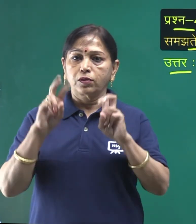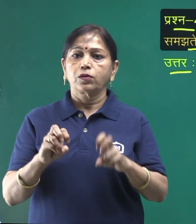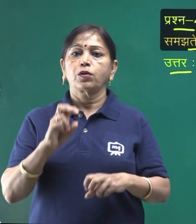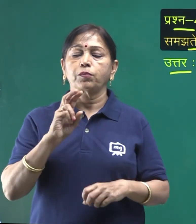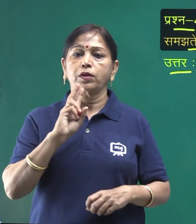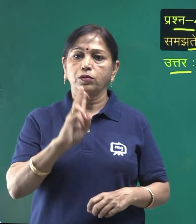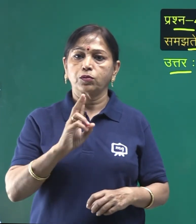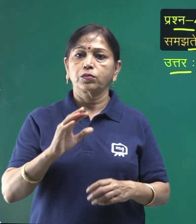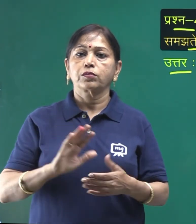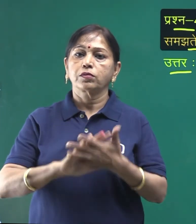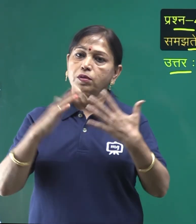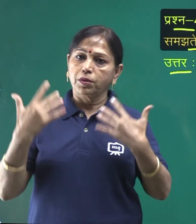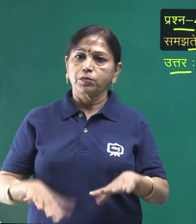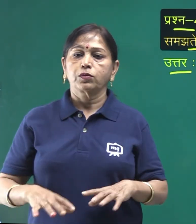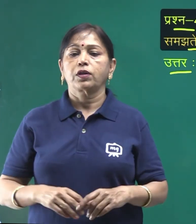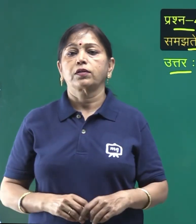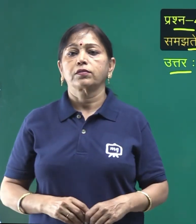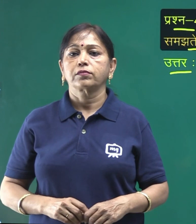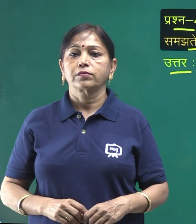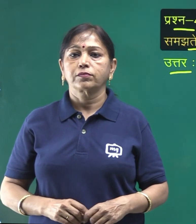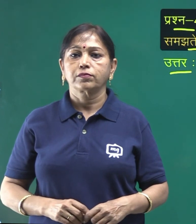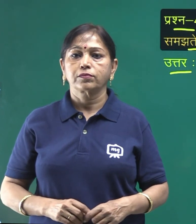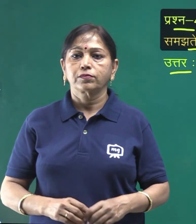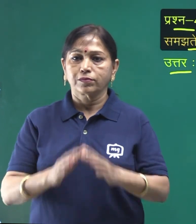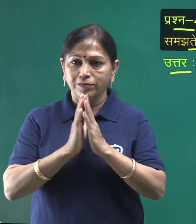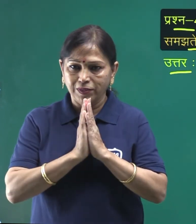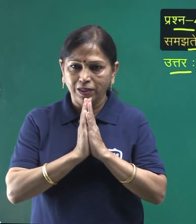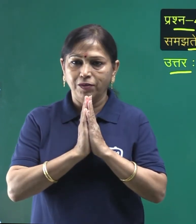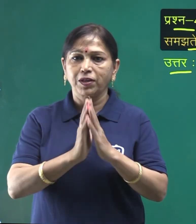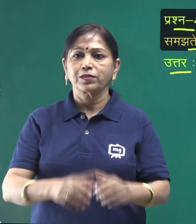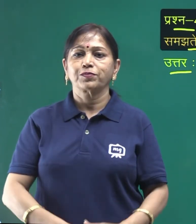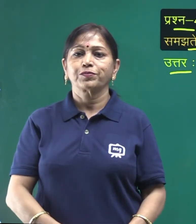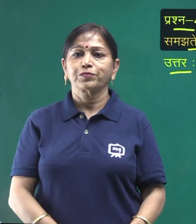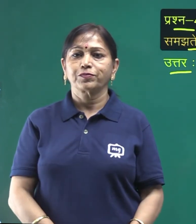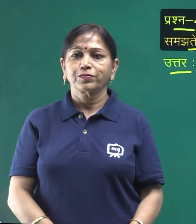अध्याय समाप्त होता है। धन्यवाद।